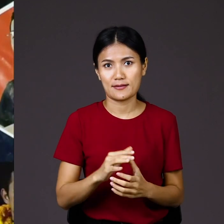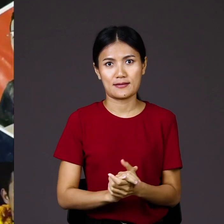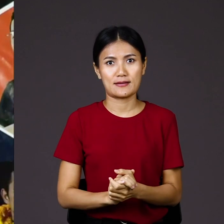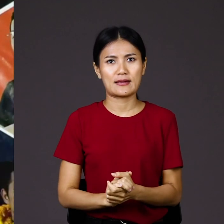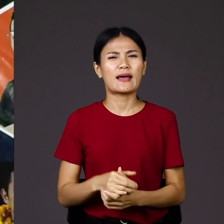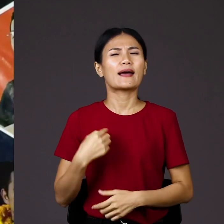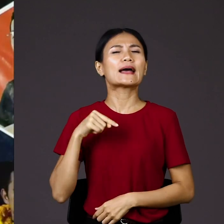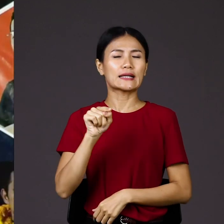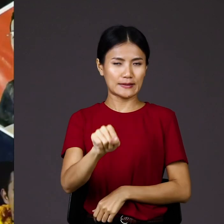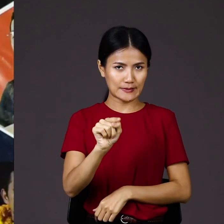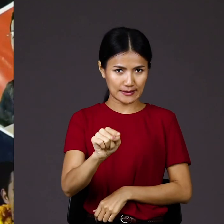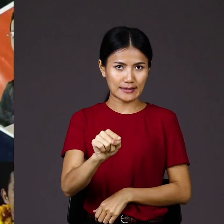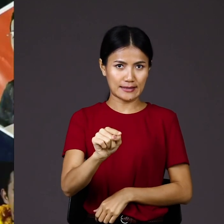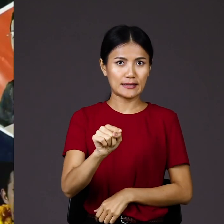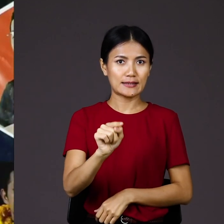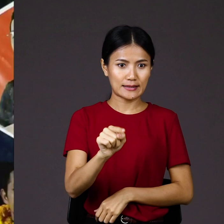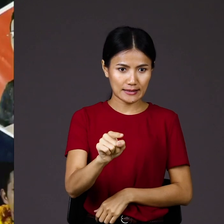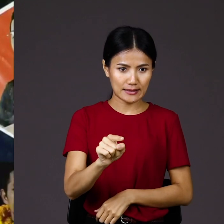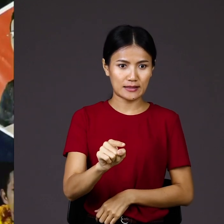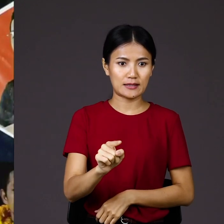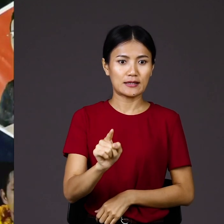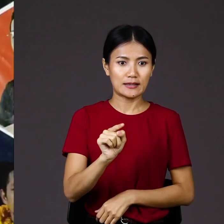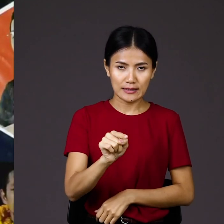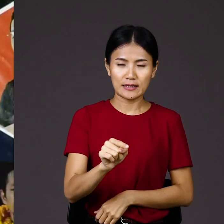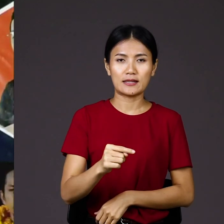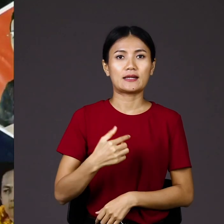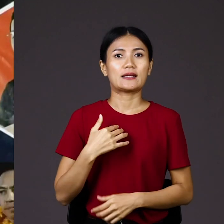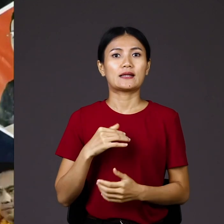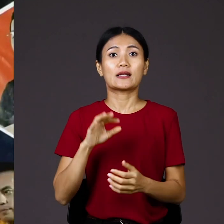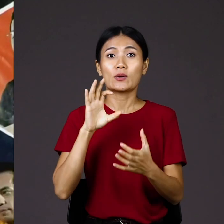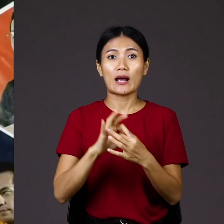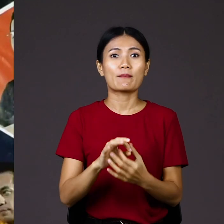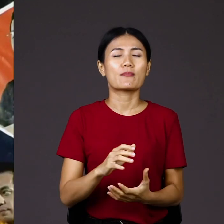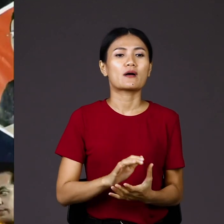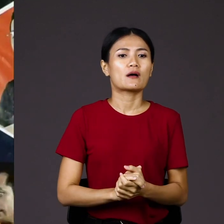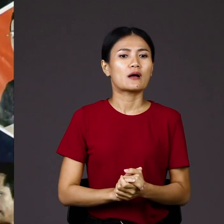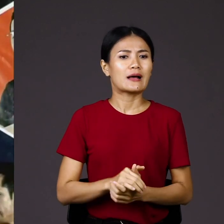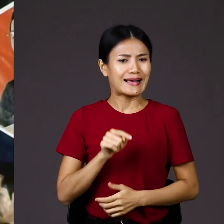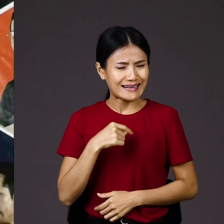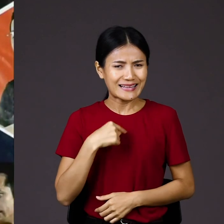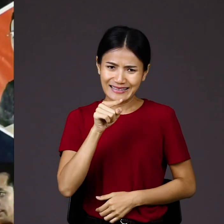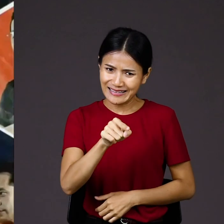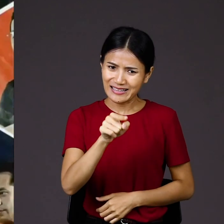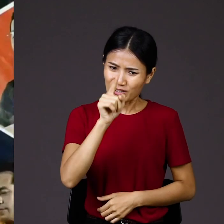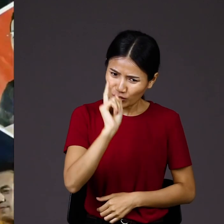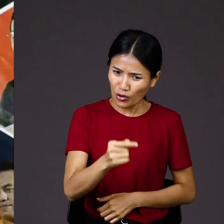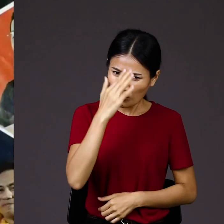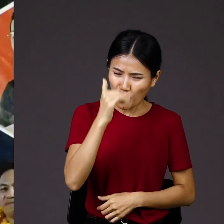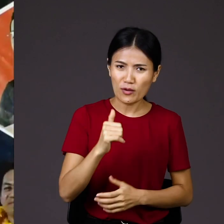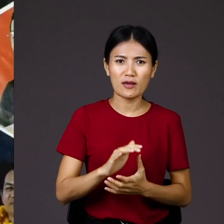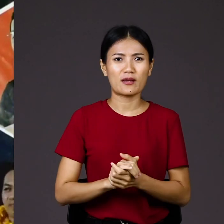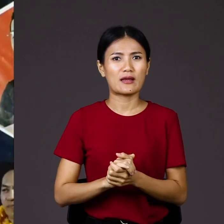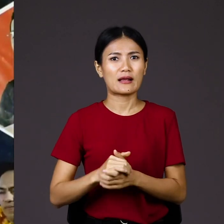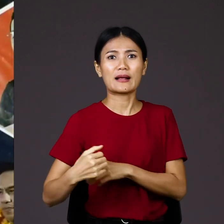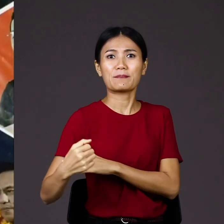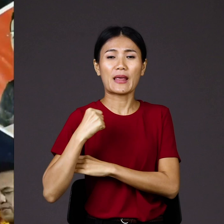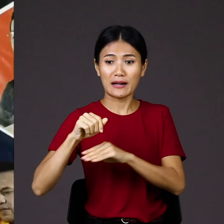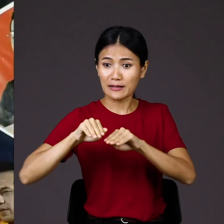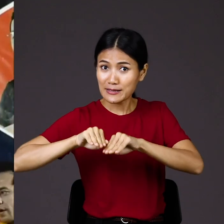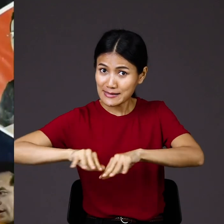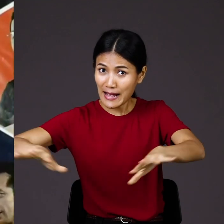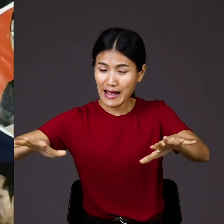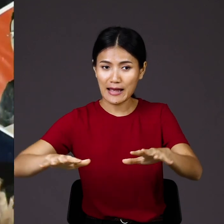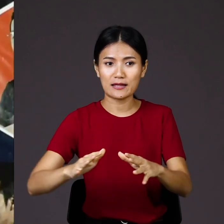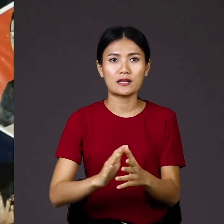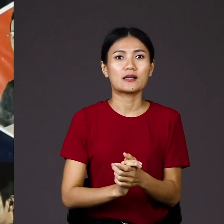แบบนี้แหละดังนั้นนี่จึงเป็นที่มาของการต่อสู้เรื่องการเมืองท้องถิ่นและการกระจายอำนาจมันต้องเดินไป